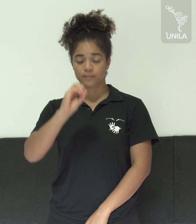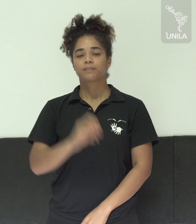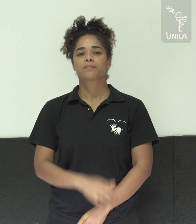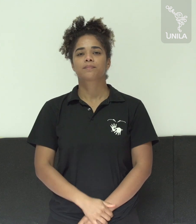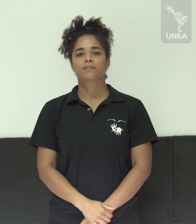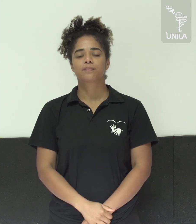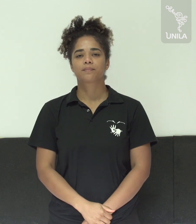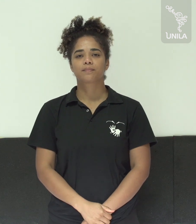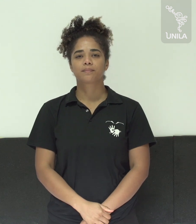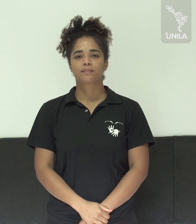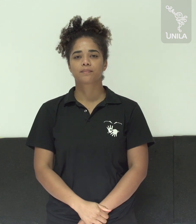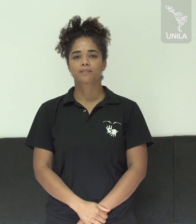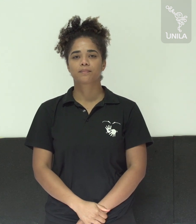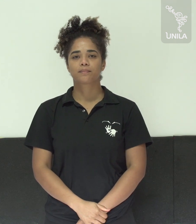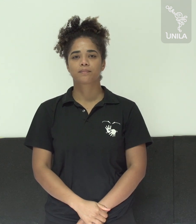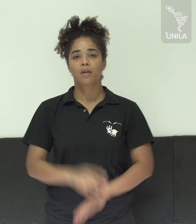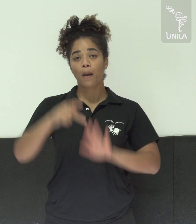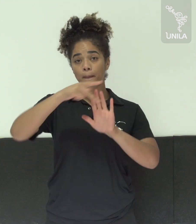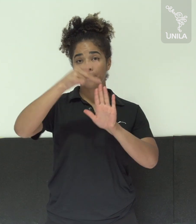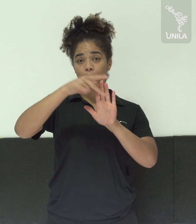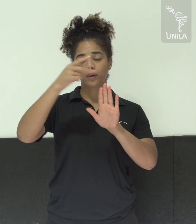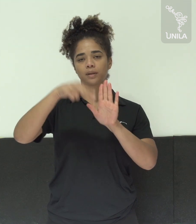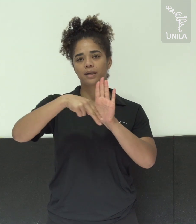Conforme a Portaria Normativa número